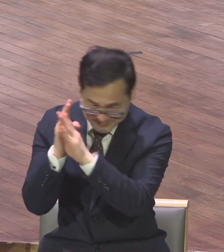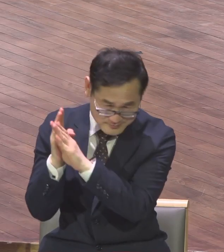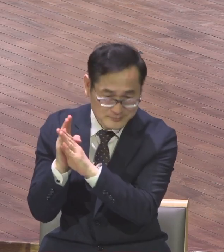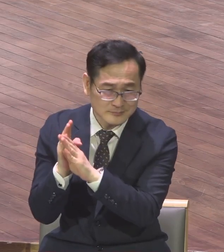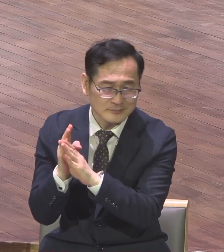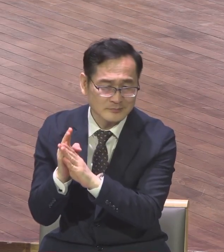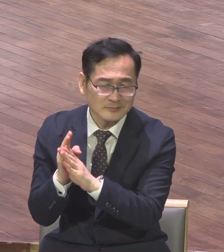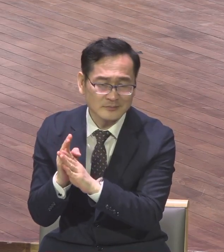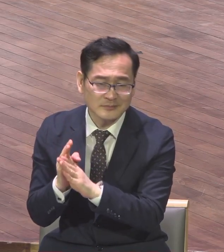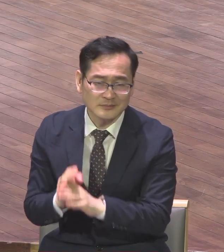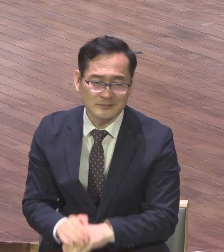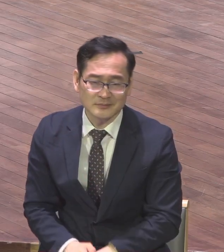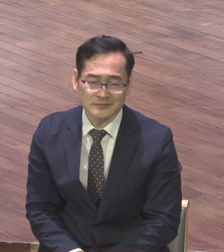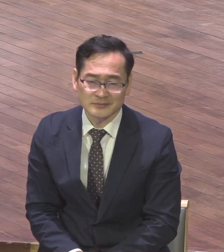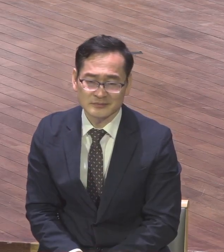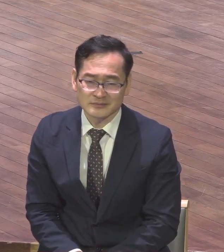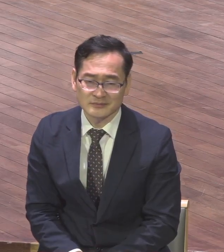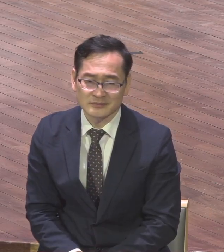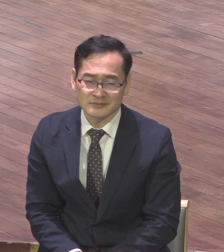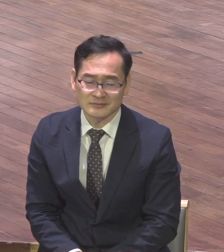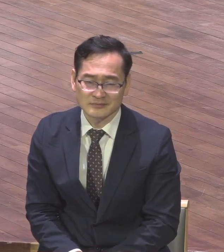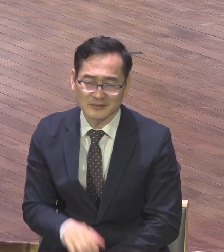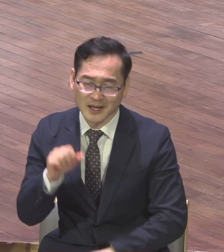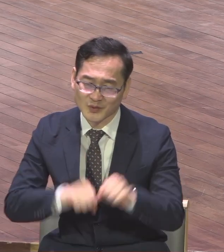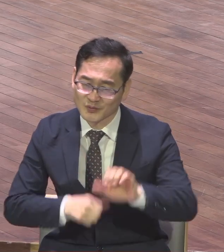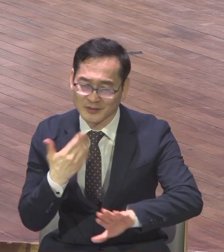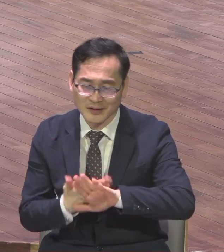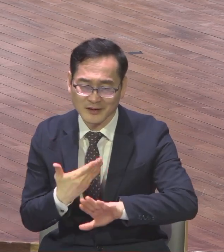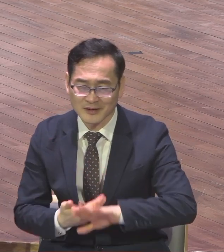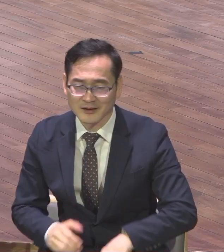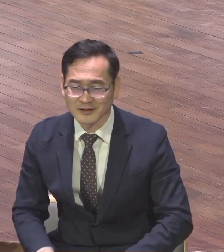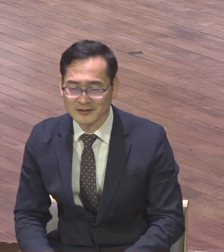겁나게 해놓고 돌아서면 다 잊어버려요. 안 믿어.